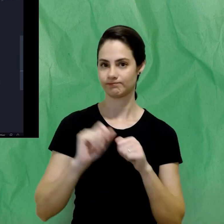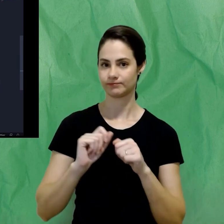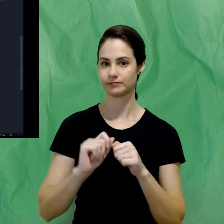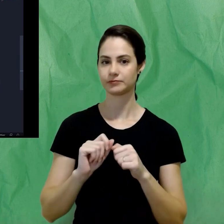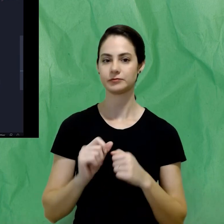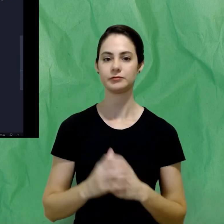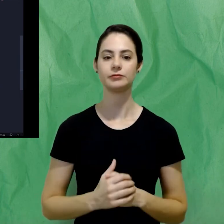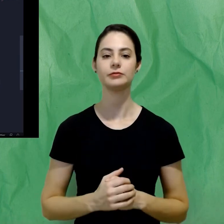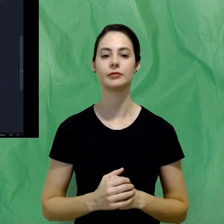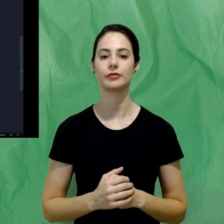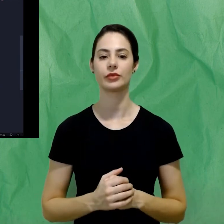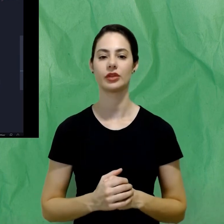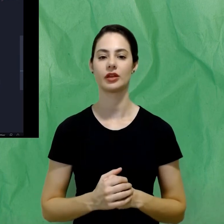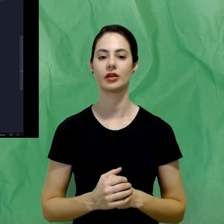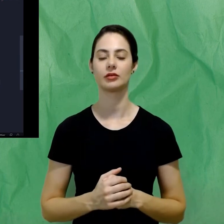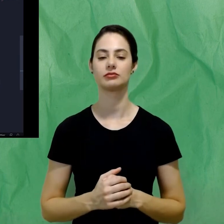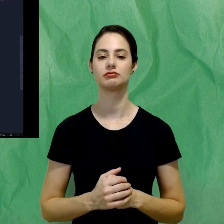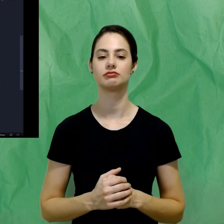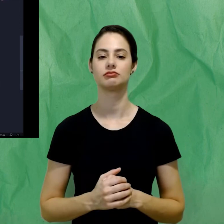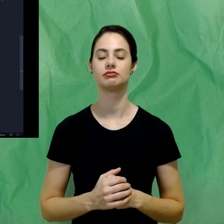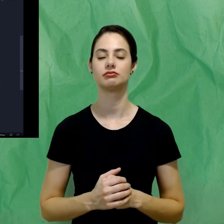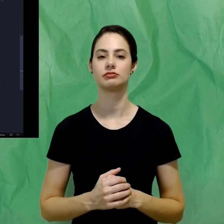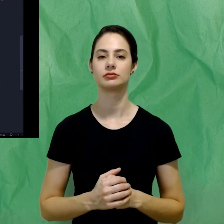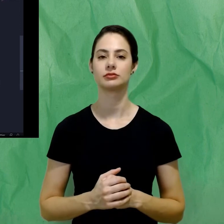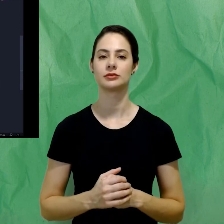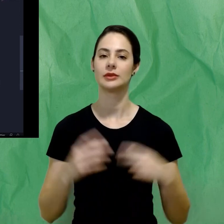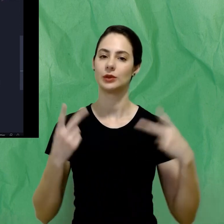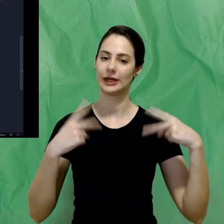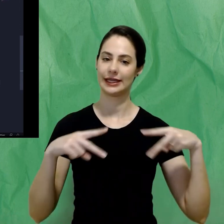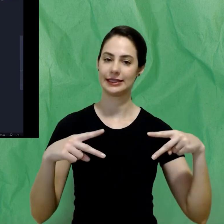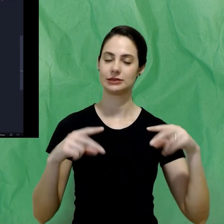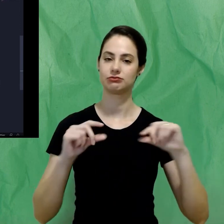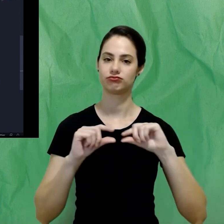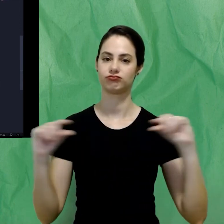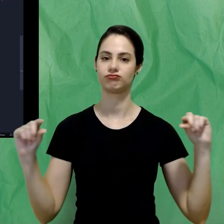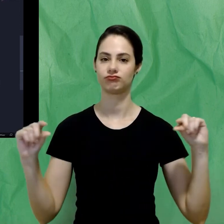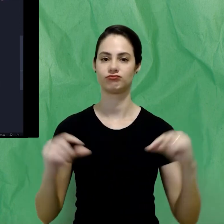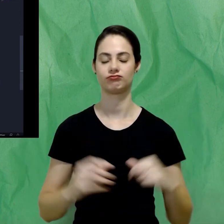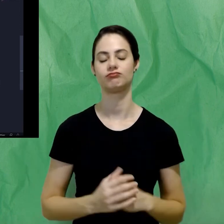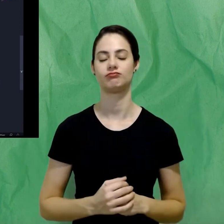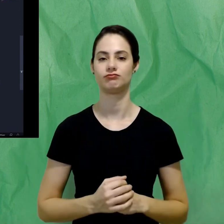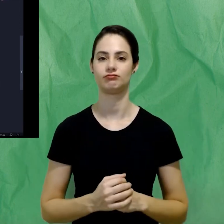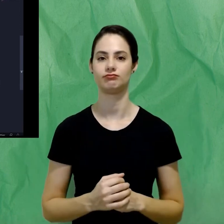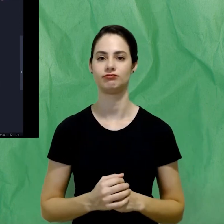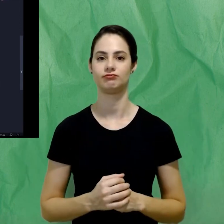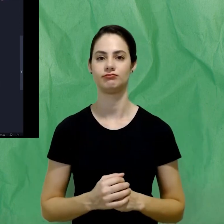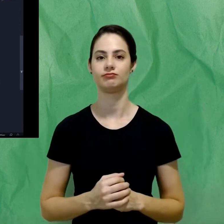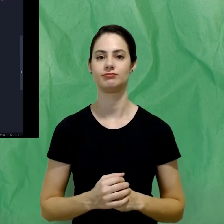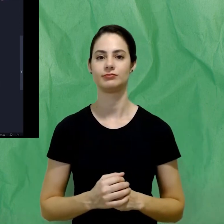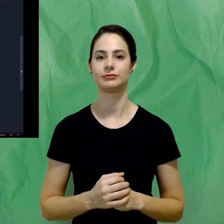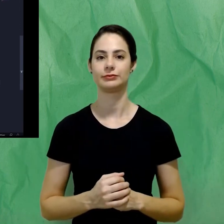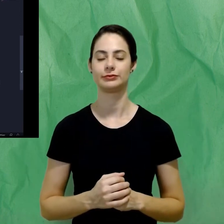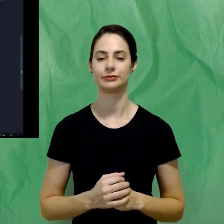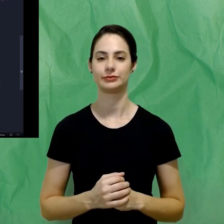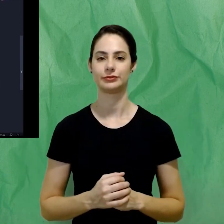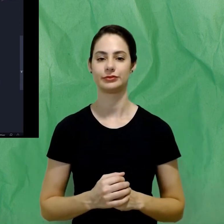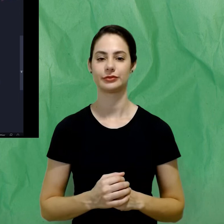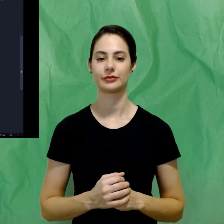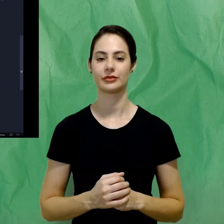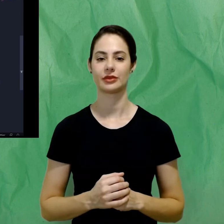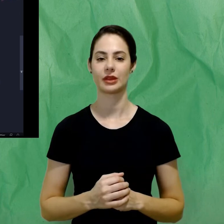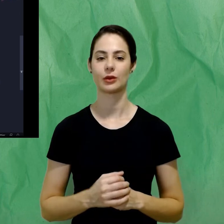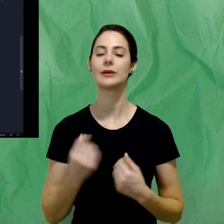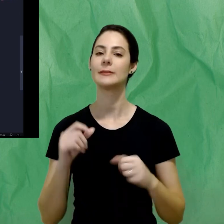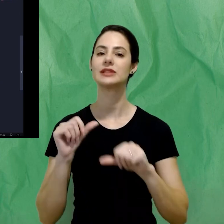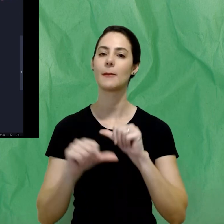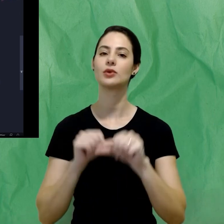lá, vamos colocar o valor do link lá, esse link temporário, set atributo, que é o atributo que eu